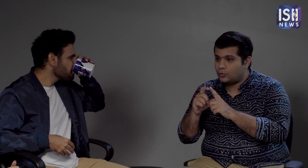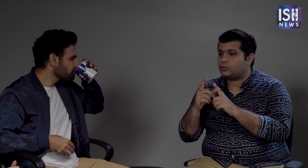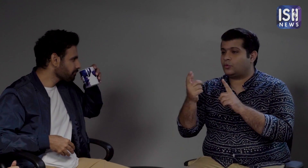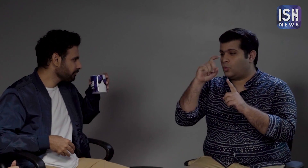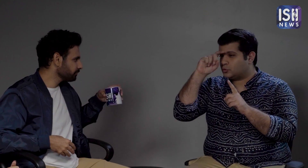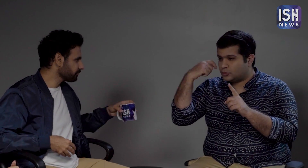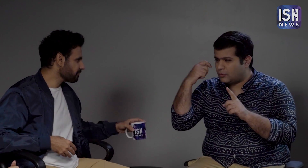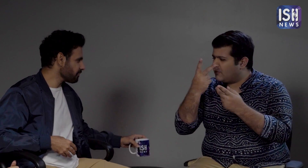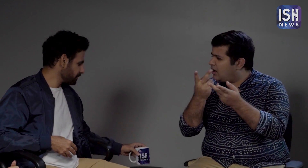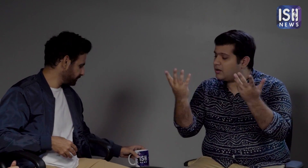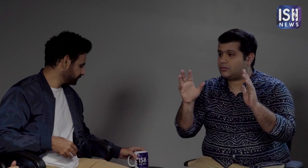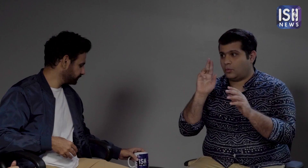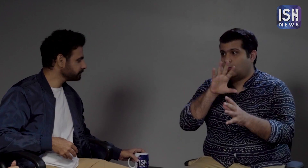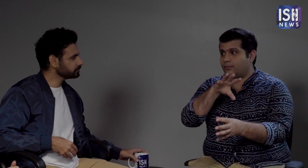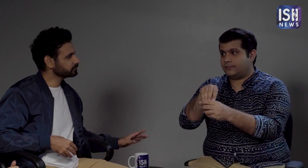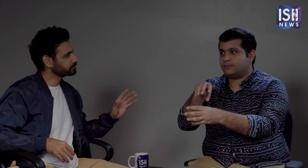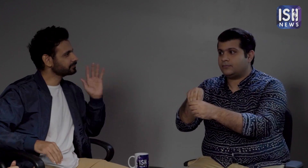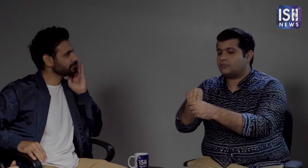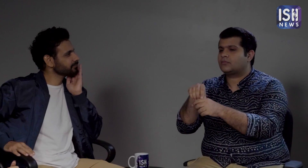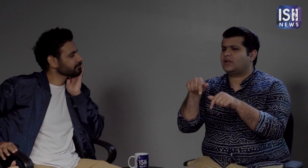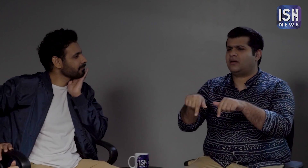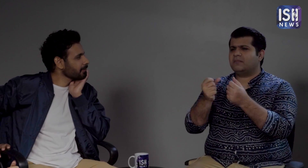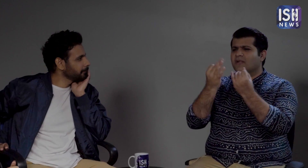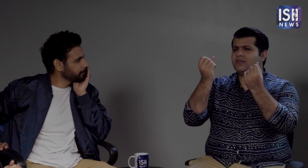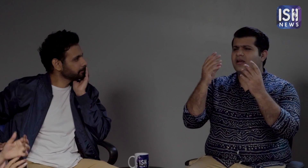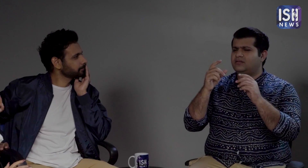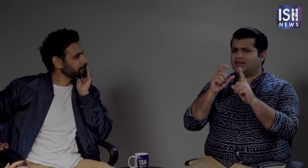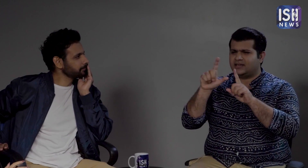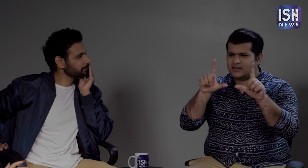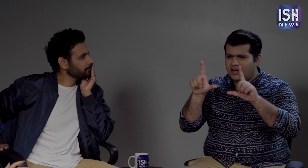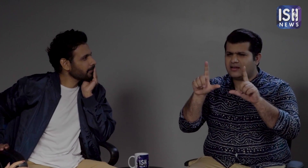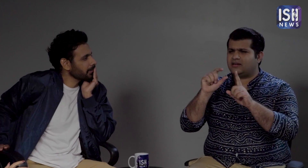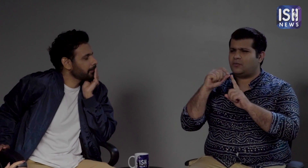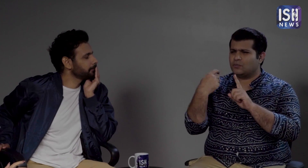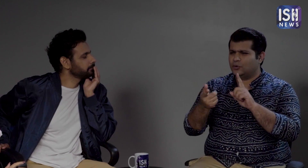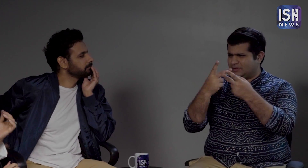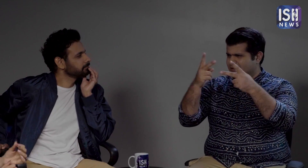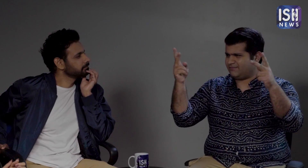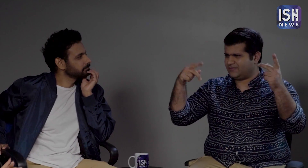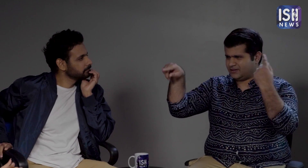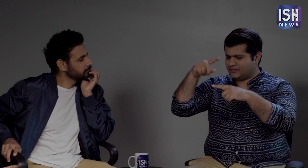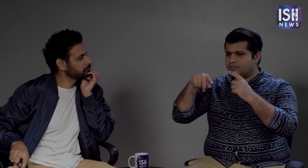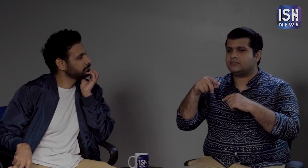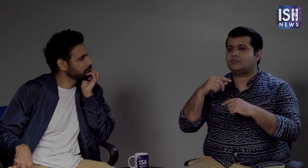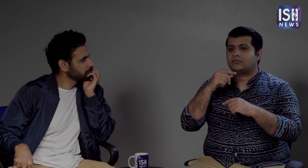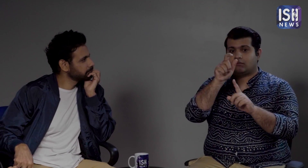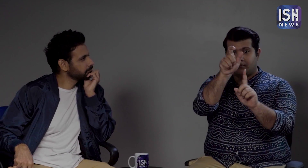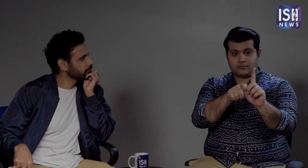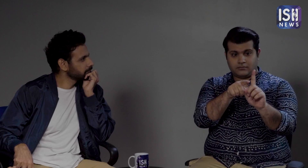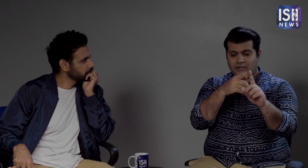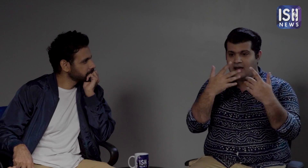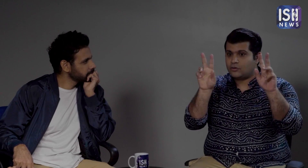डेफ एक्टर और मेल डेफ एक्टर जो भी है वो लोग एक्ट करते हैं वहाँ पे, बट यहाँ पे बहुत डिफ़िकल्ट हो जाता है बिकॉज